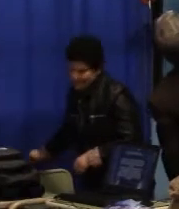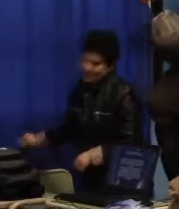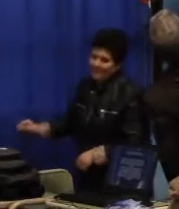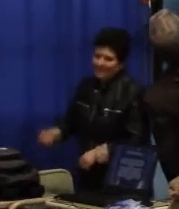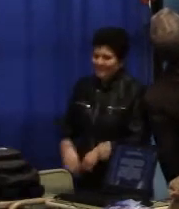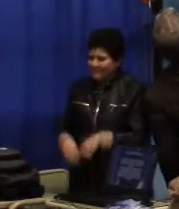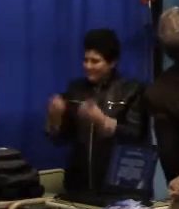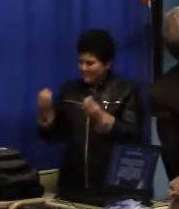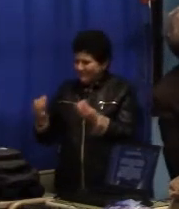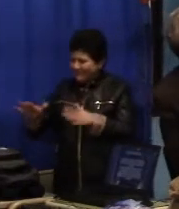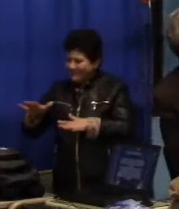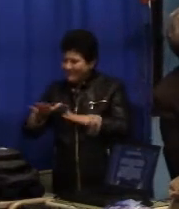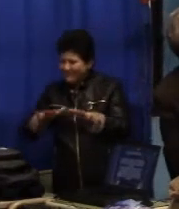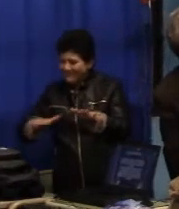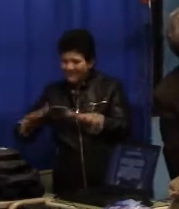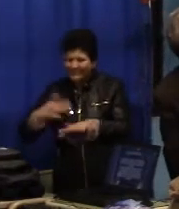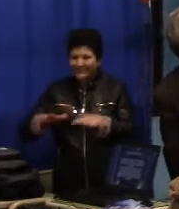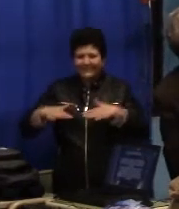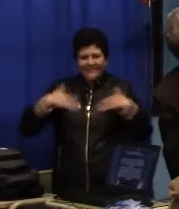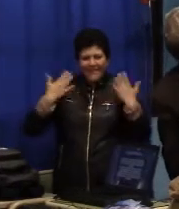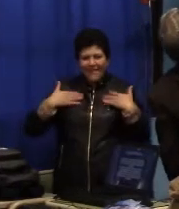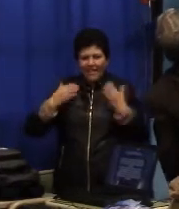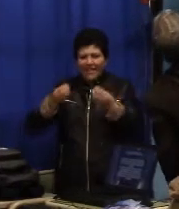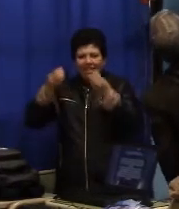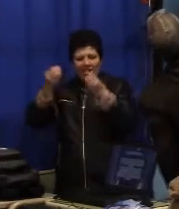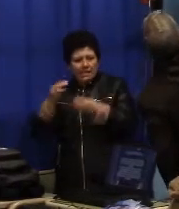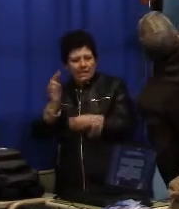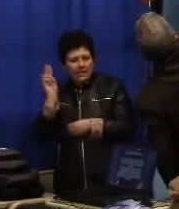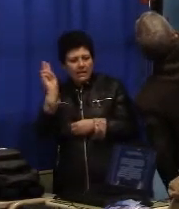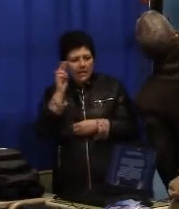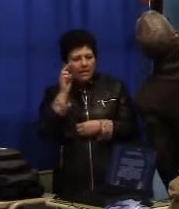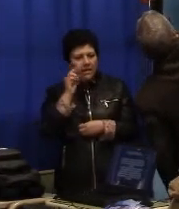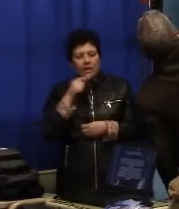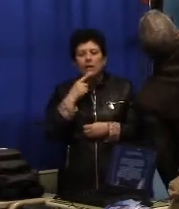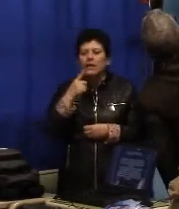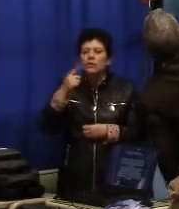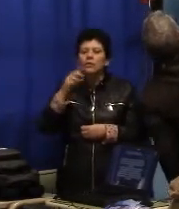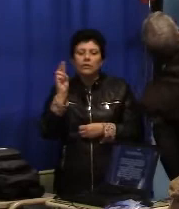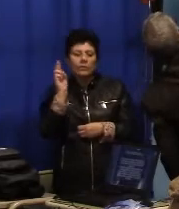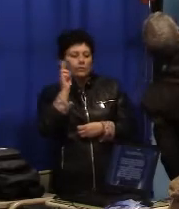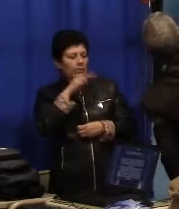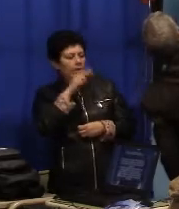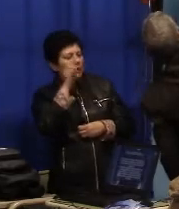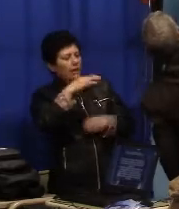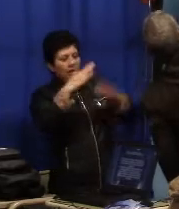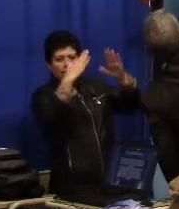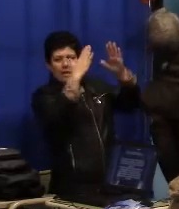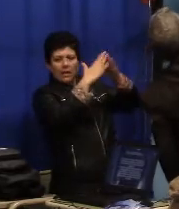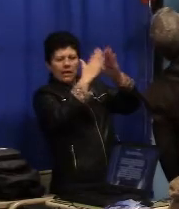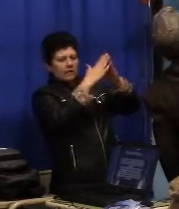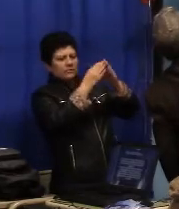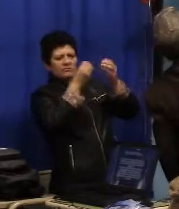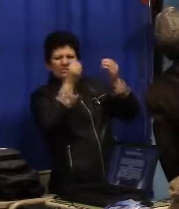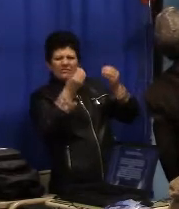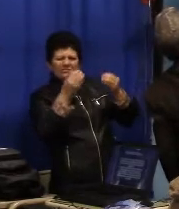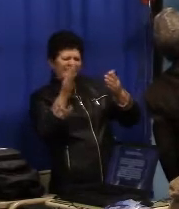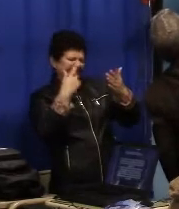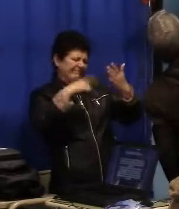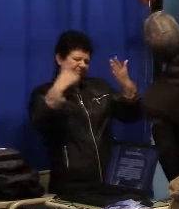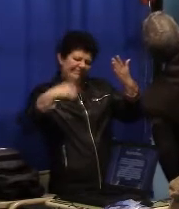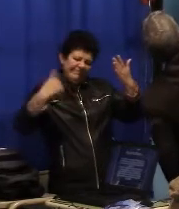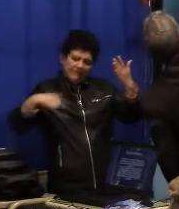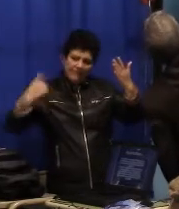Y se regocijó, le mostró la casa, tesoros, plata, oro, especias,